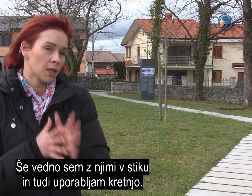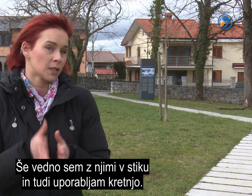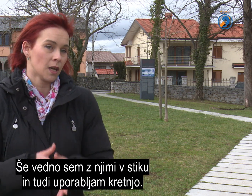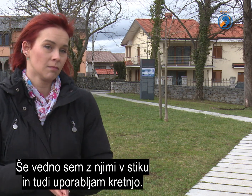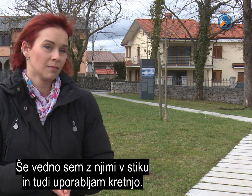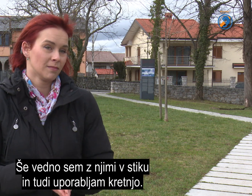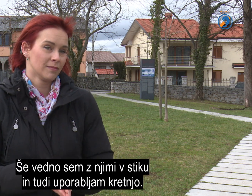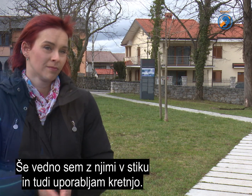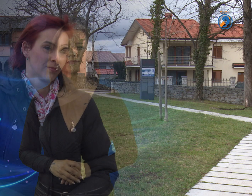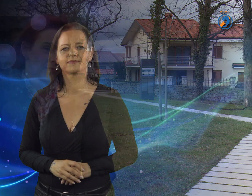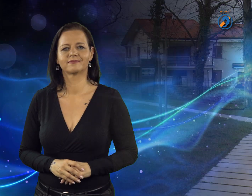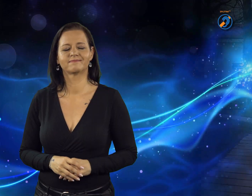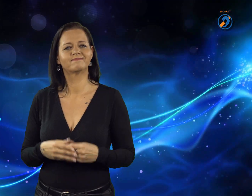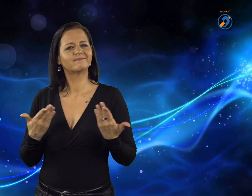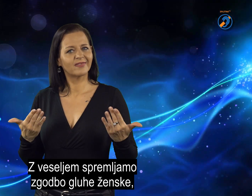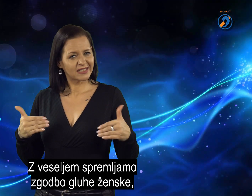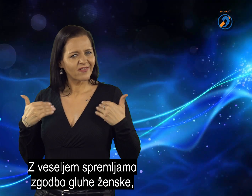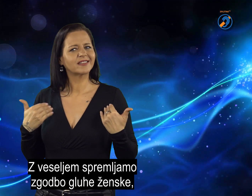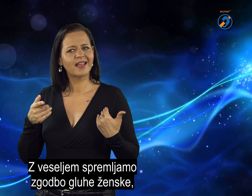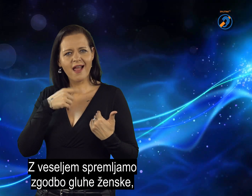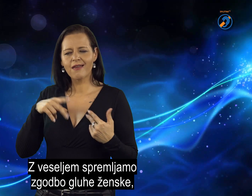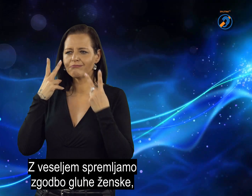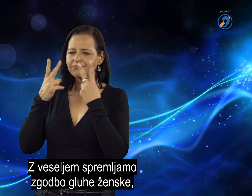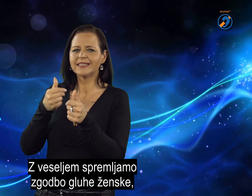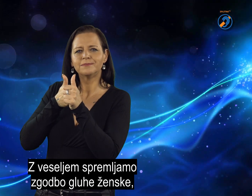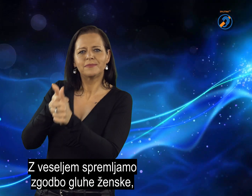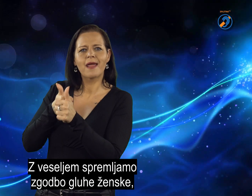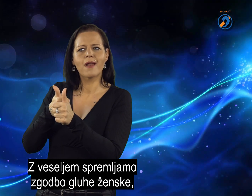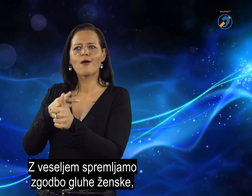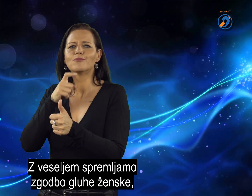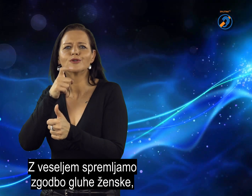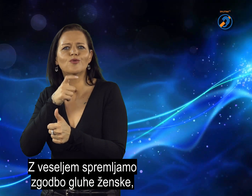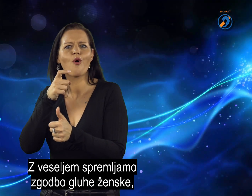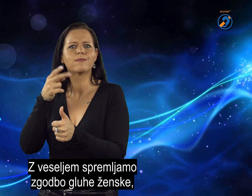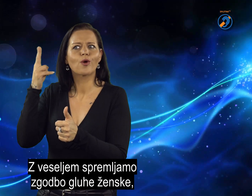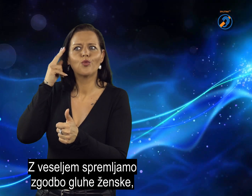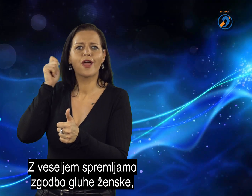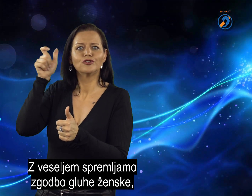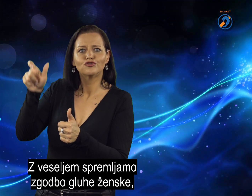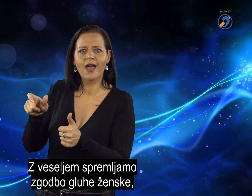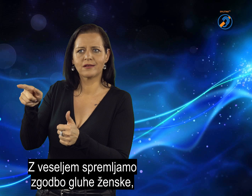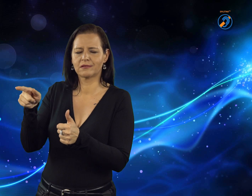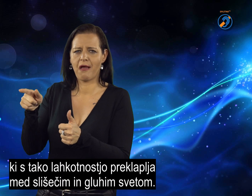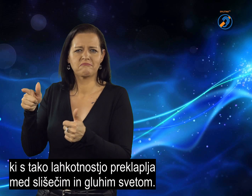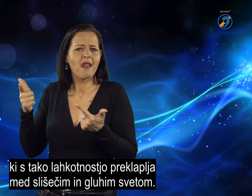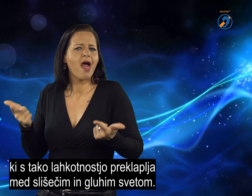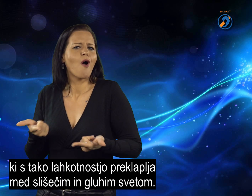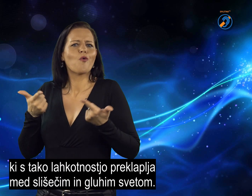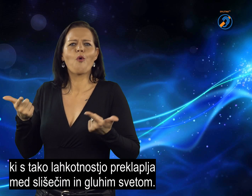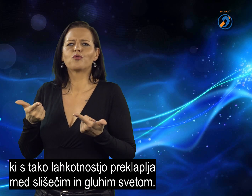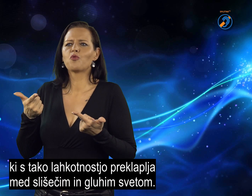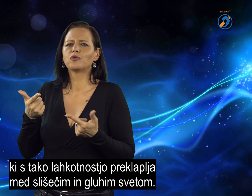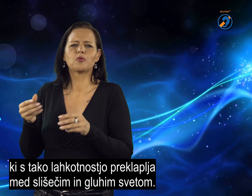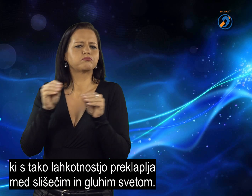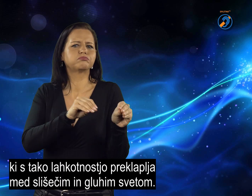uporabljam kretnje. Z veseljem spremljamo zgodbo gluhe ženske, ki s tako lahkotnostjo